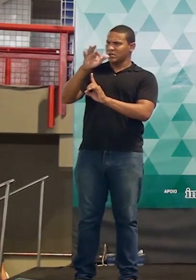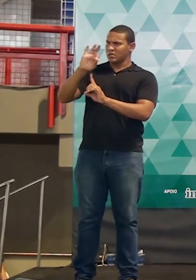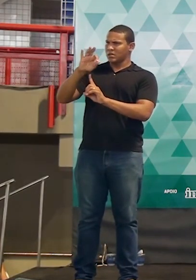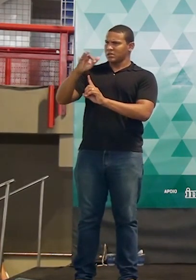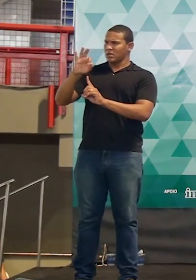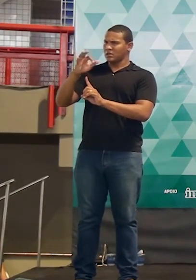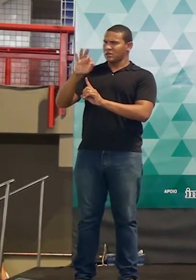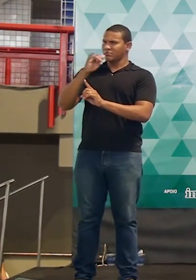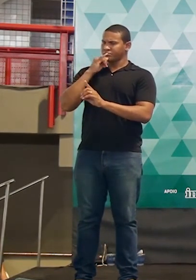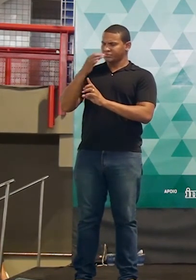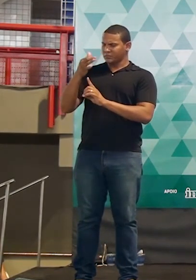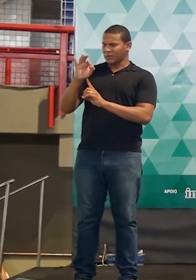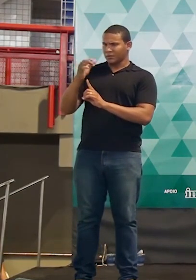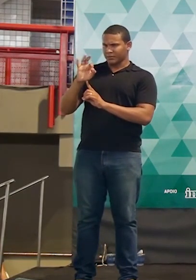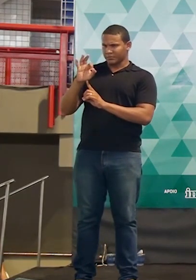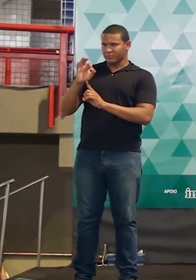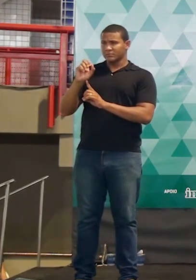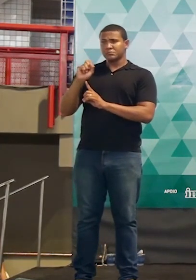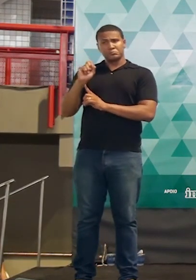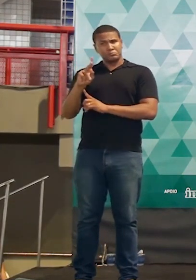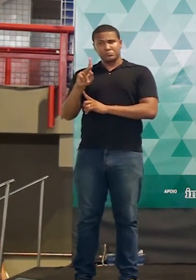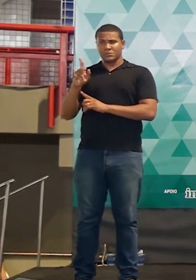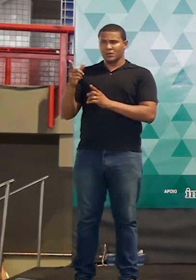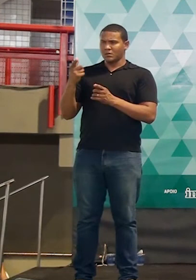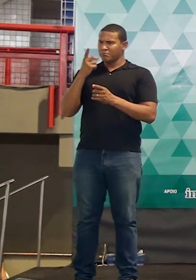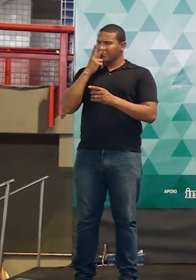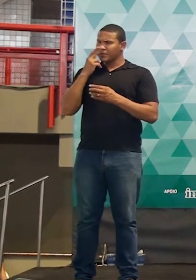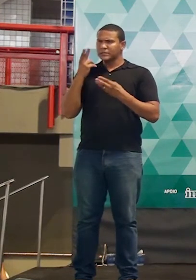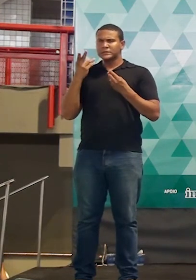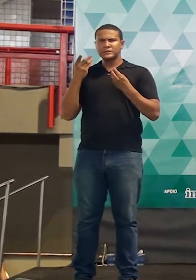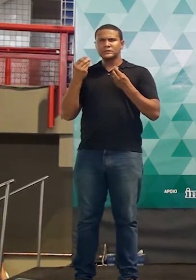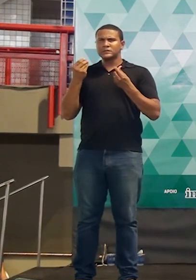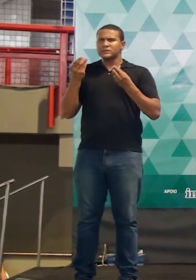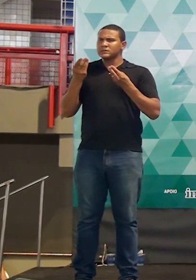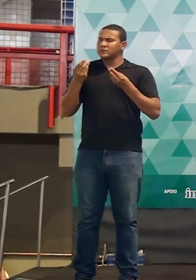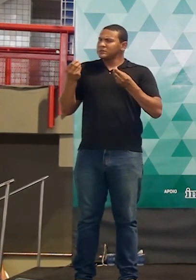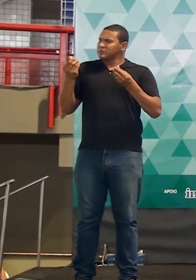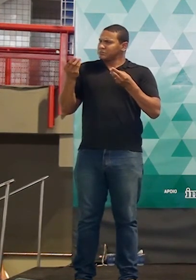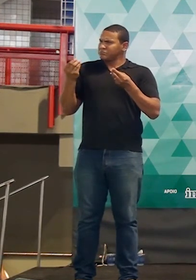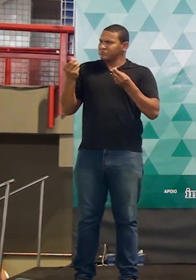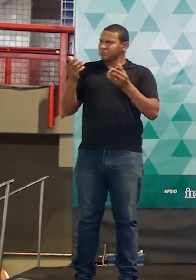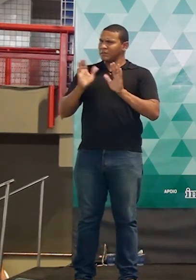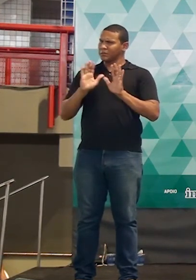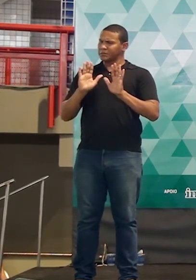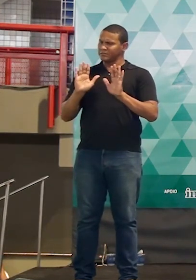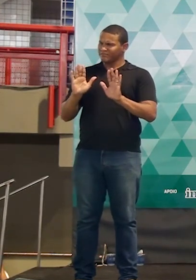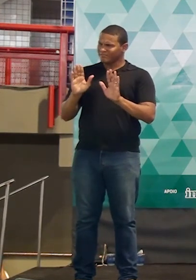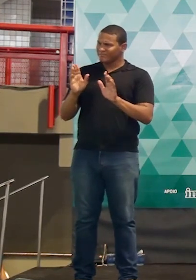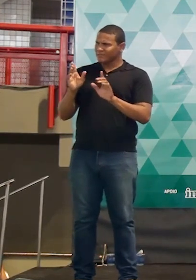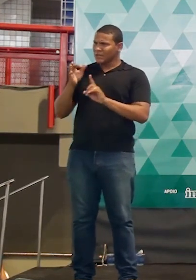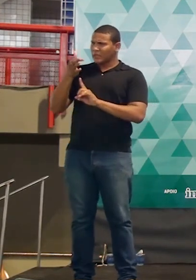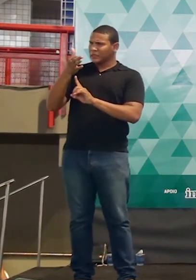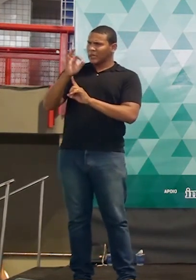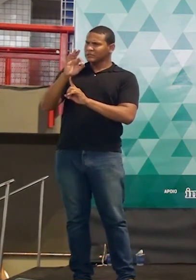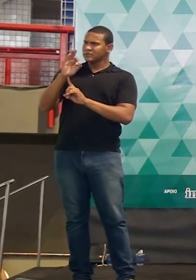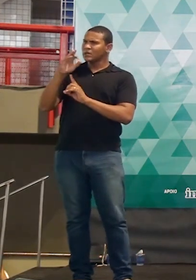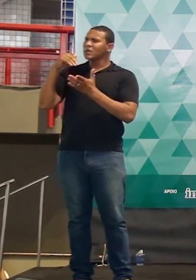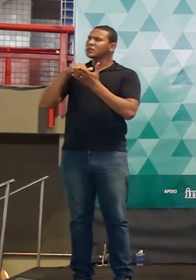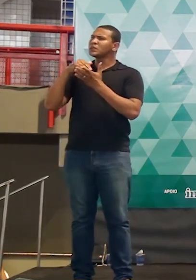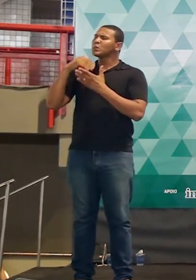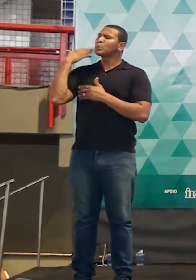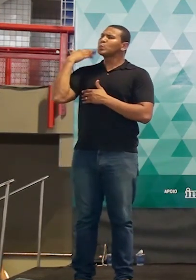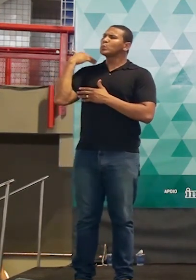década. Aí é uma ideia flutuante, por quê? Porque o corretor não sabe. Último decênios, quanto